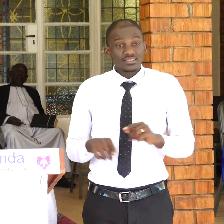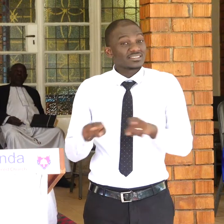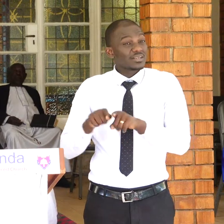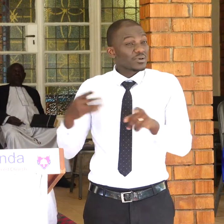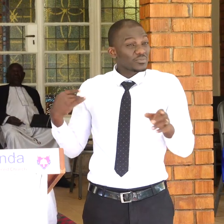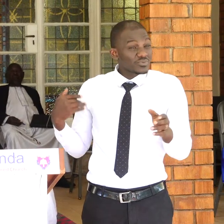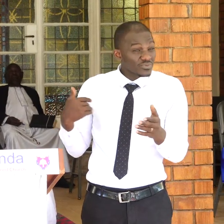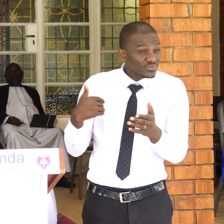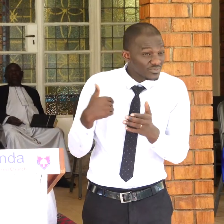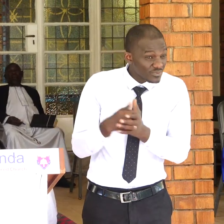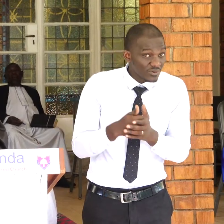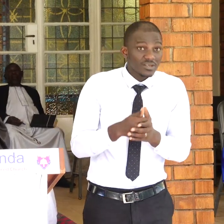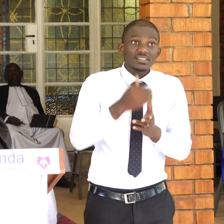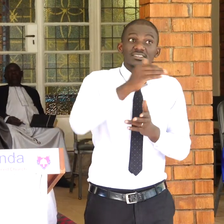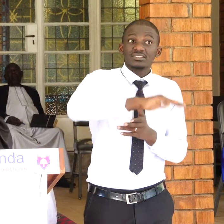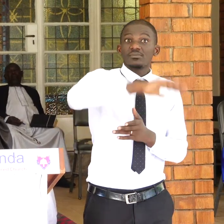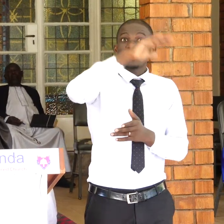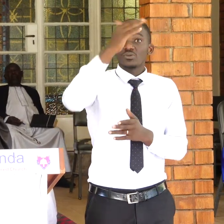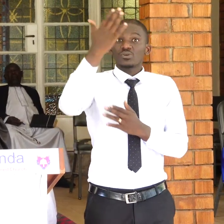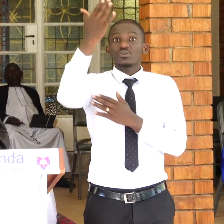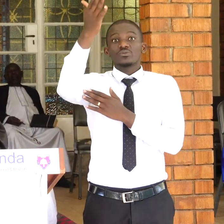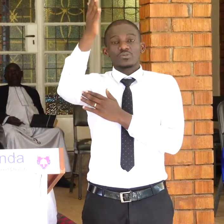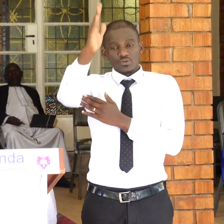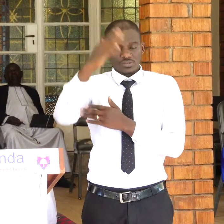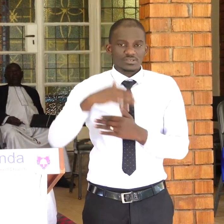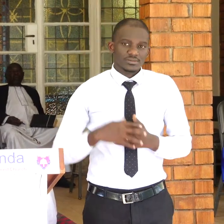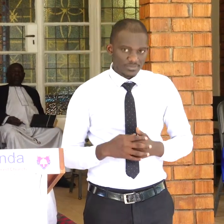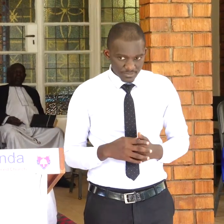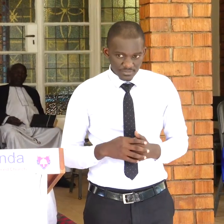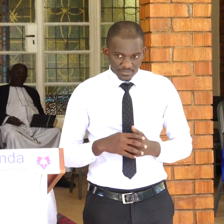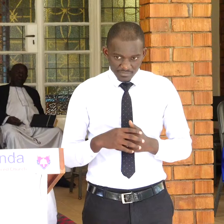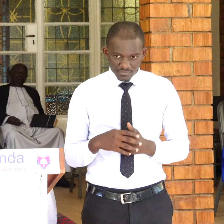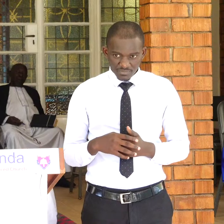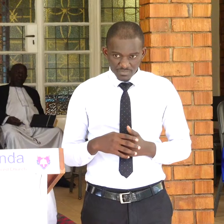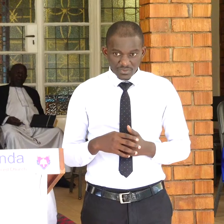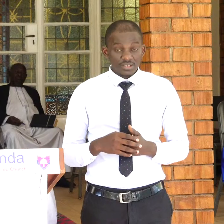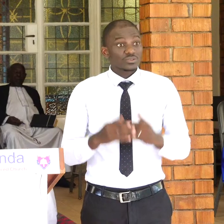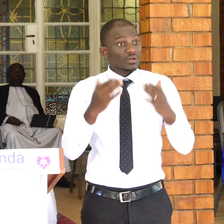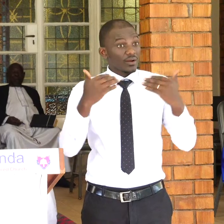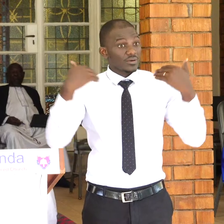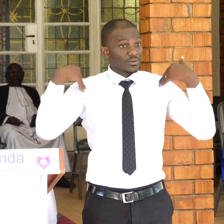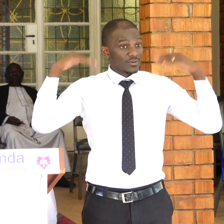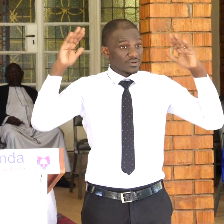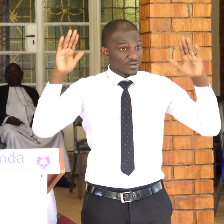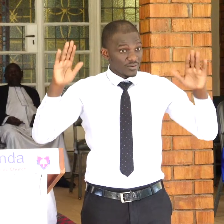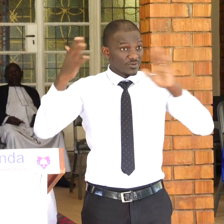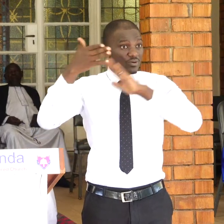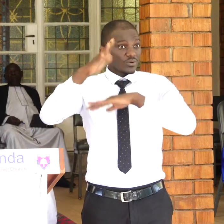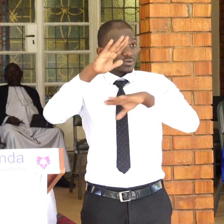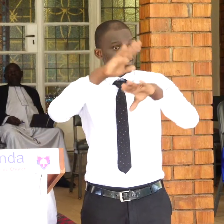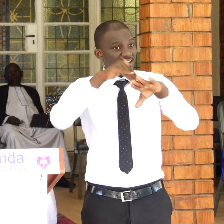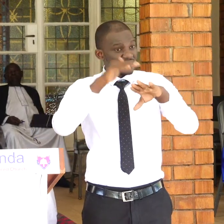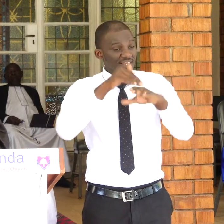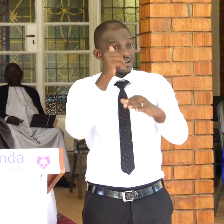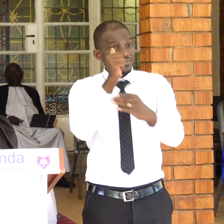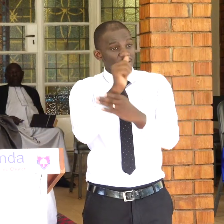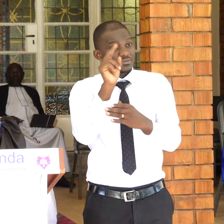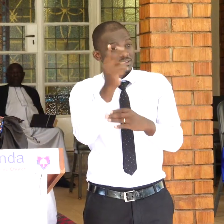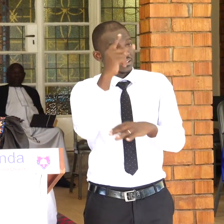nti lusozi lwa Mukama kirirabwa ne malayika wa Mukama n'ayita Ibrahimu omulundi